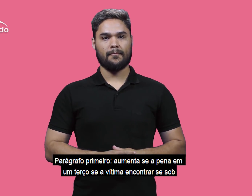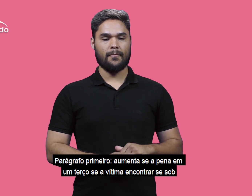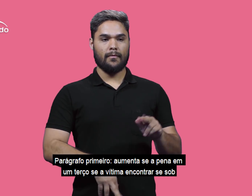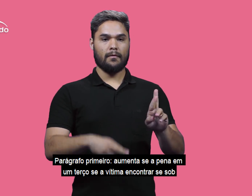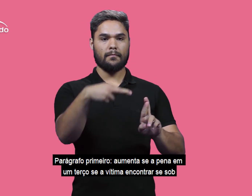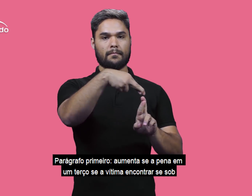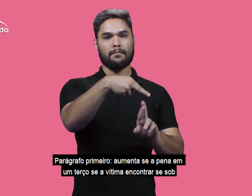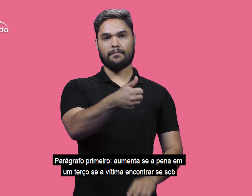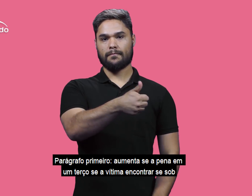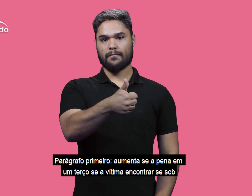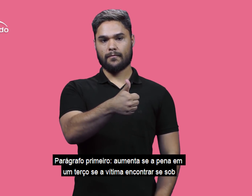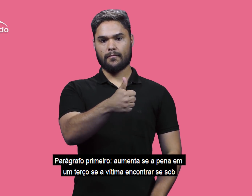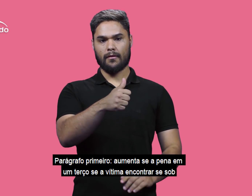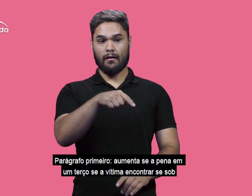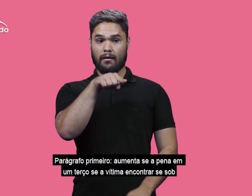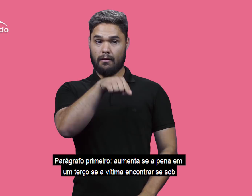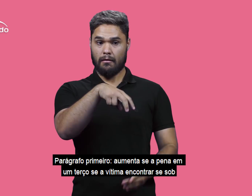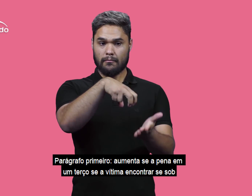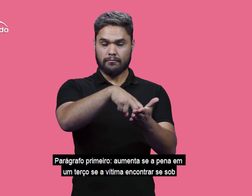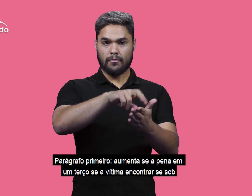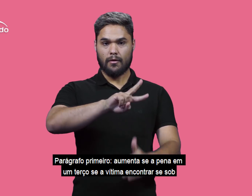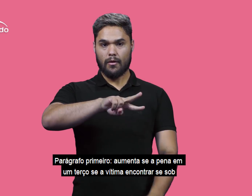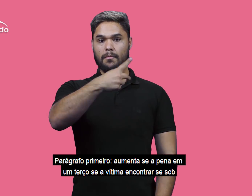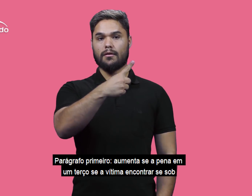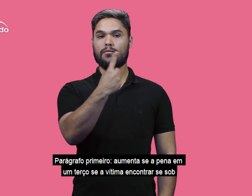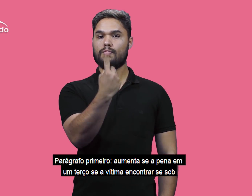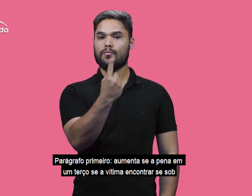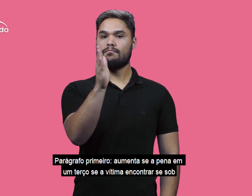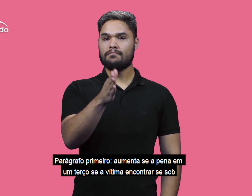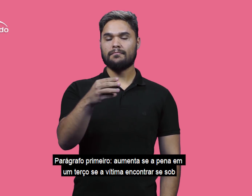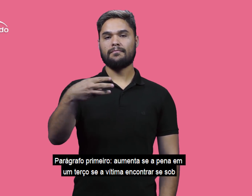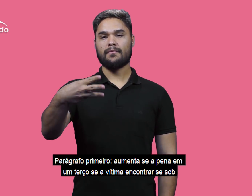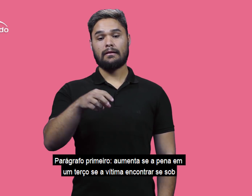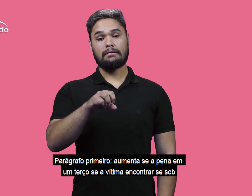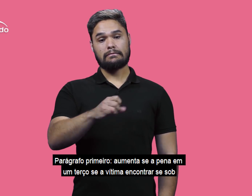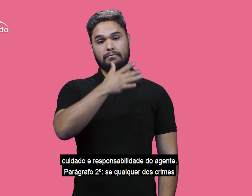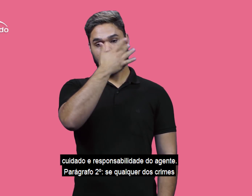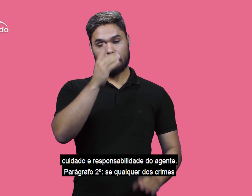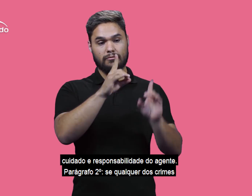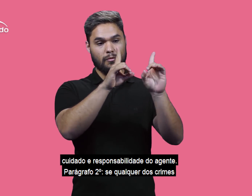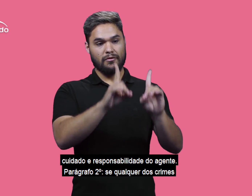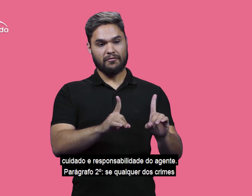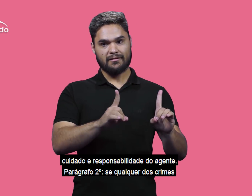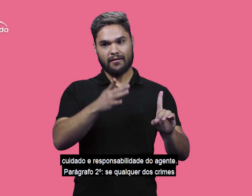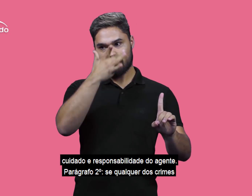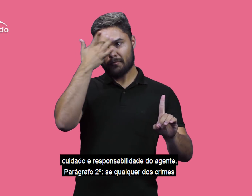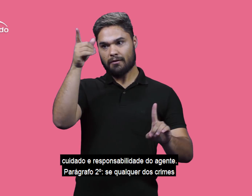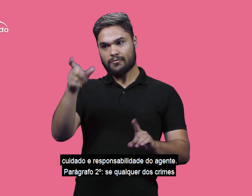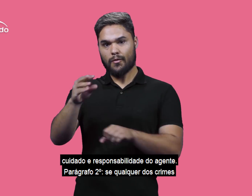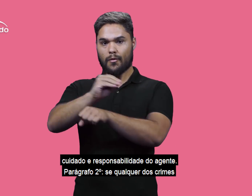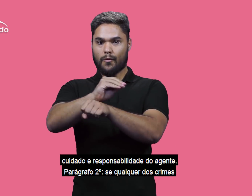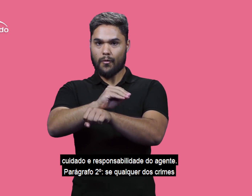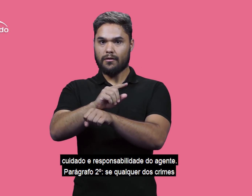aumenta se a pena em um terço se a vítima encontrar se sob cuidado e responsabilidade do